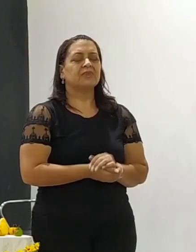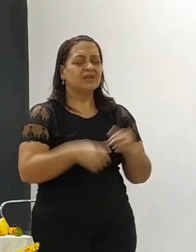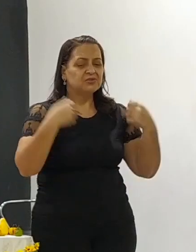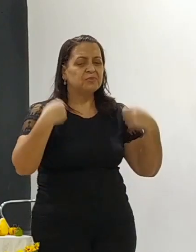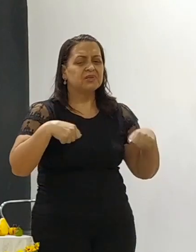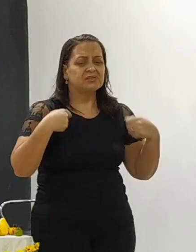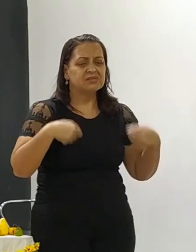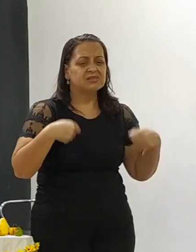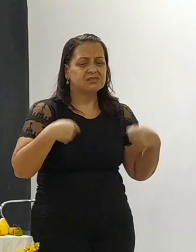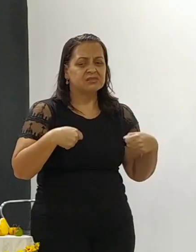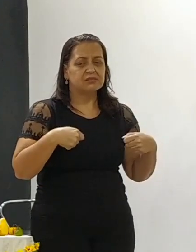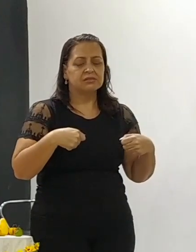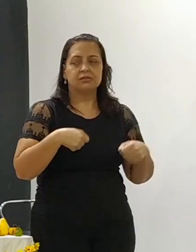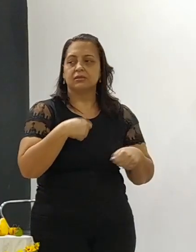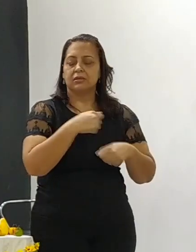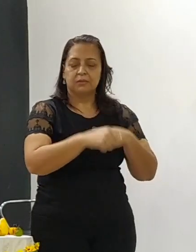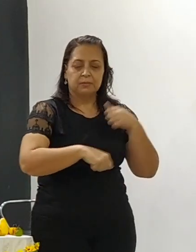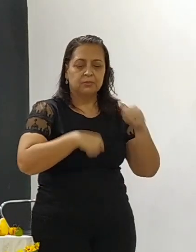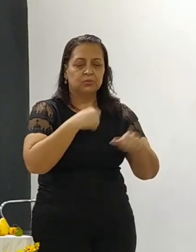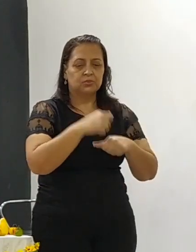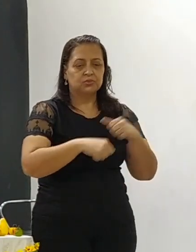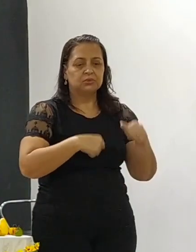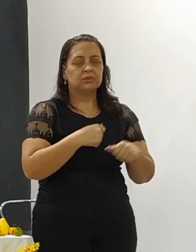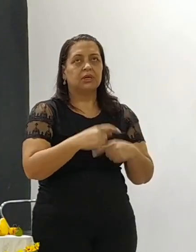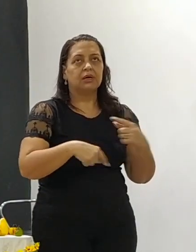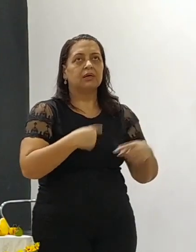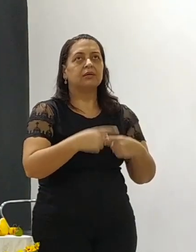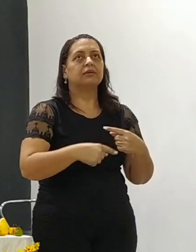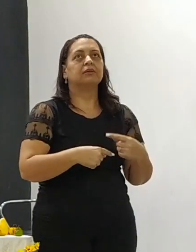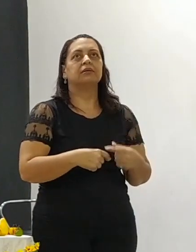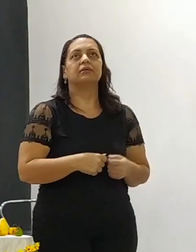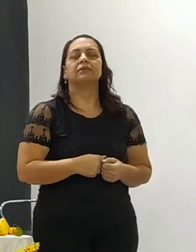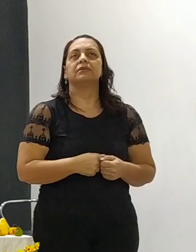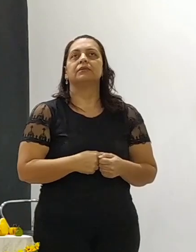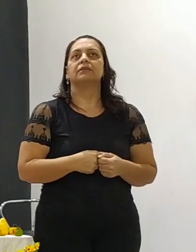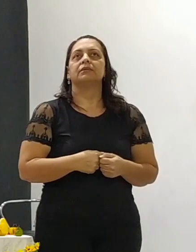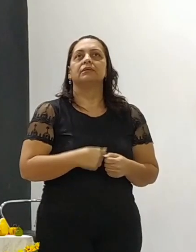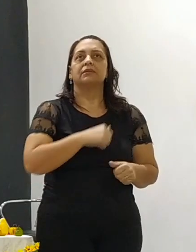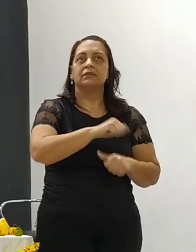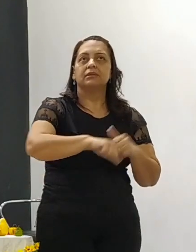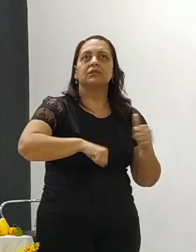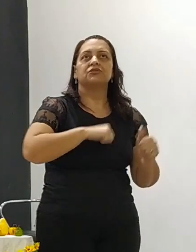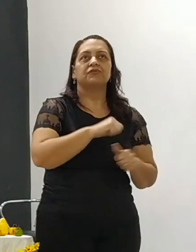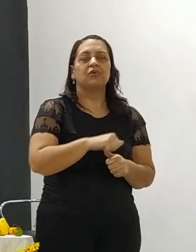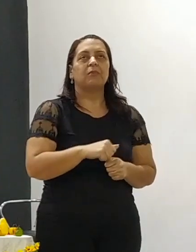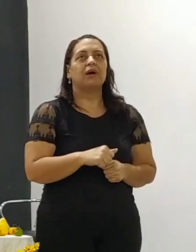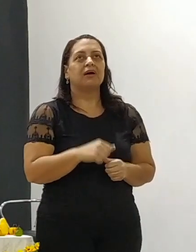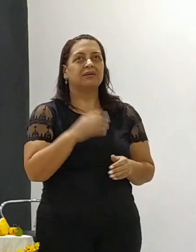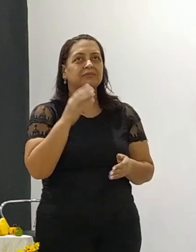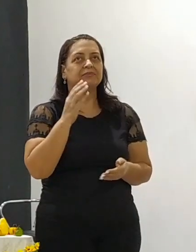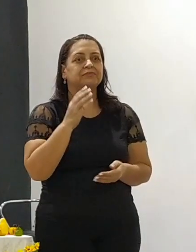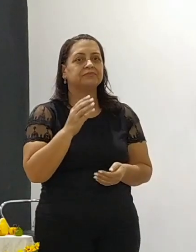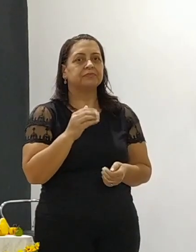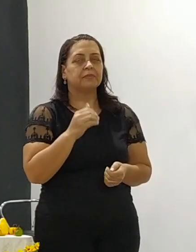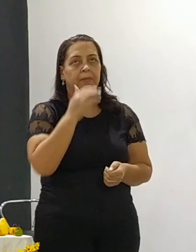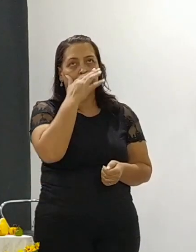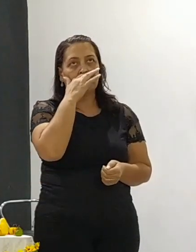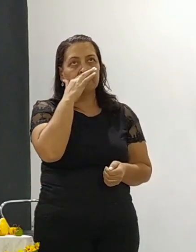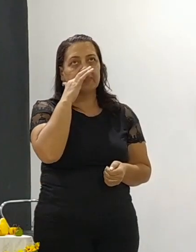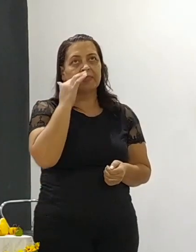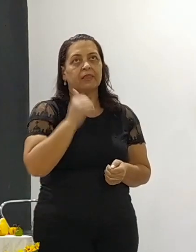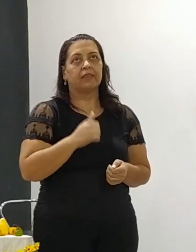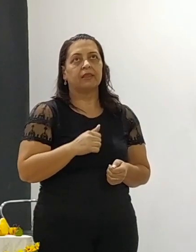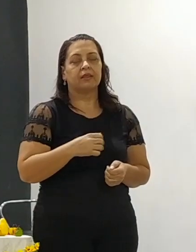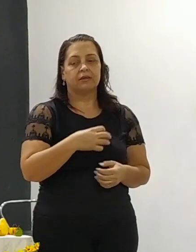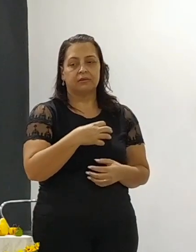precisa mudar aqui, a gente precisa parar de ser guiado pelos sentimentos, que é a área do coração e da alma,